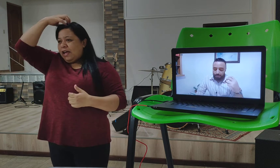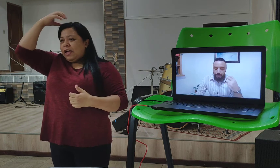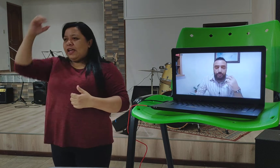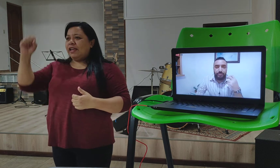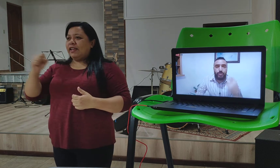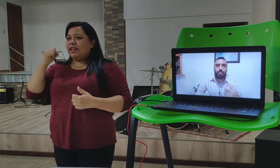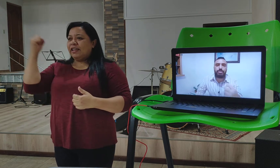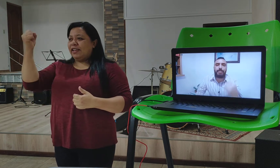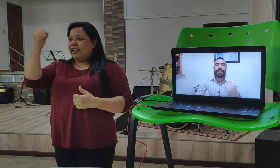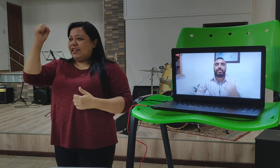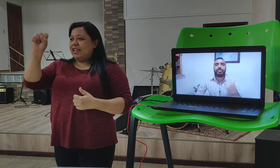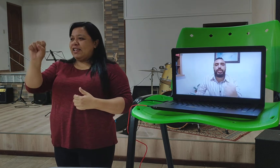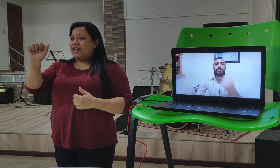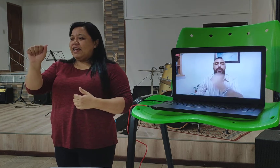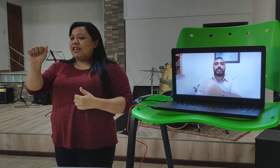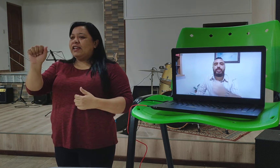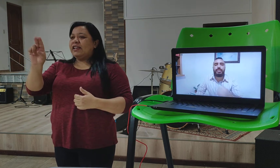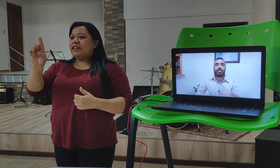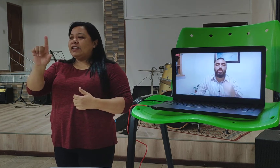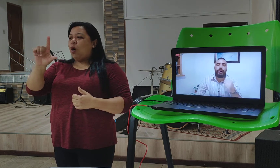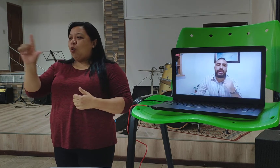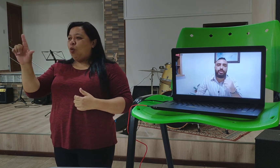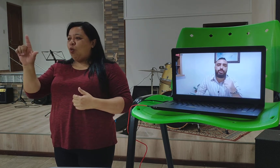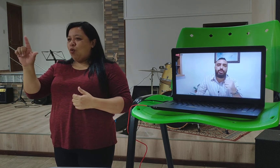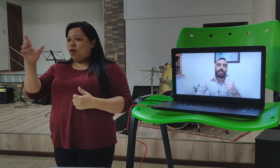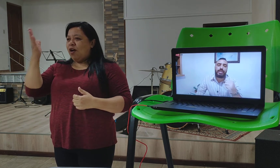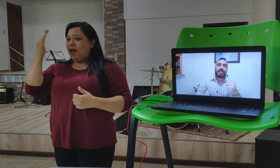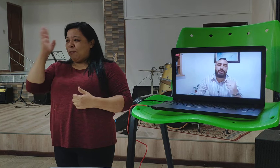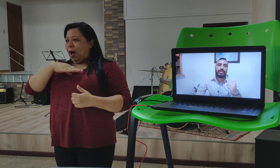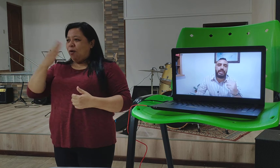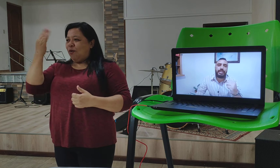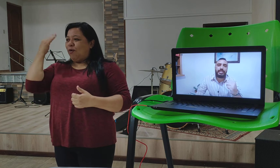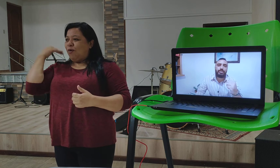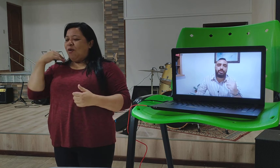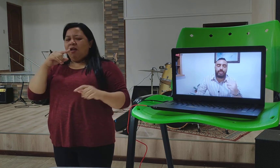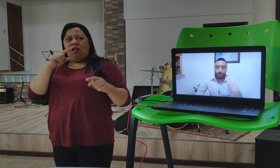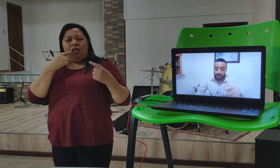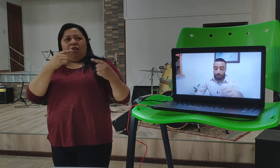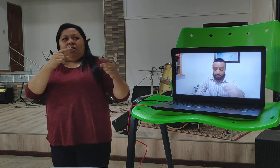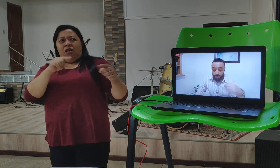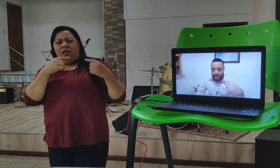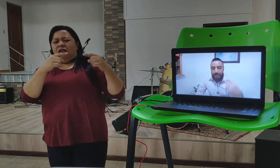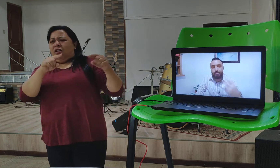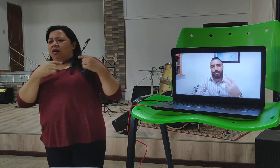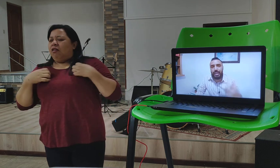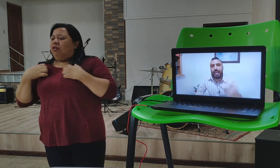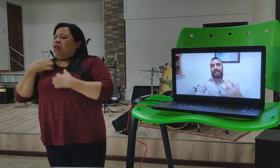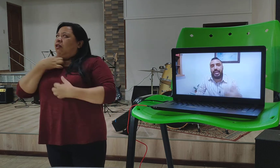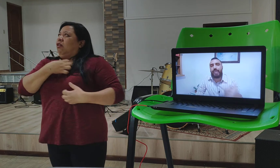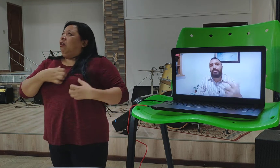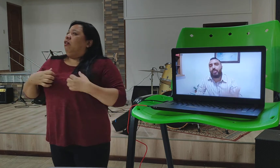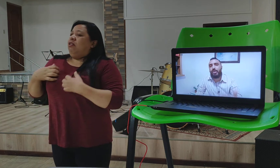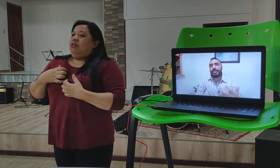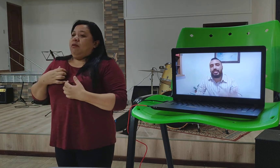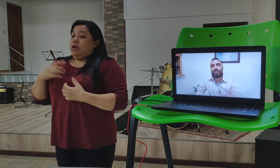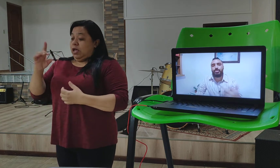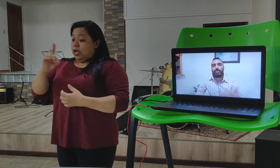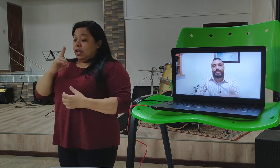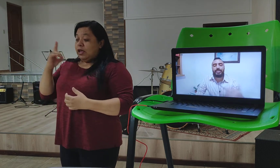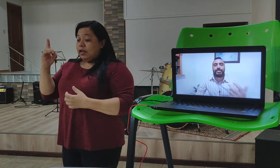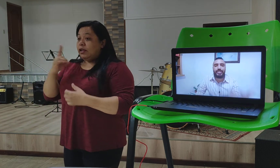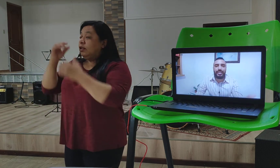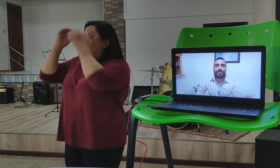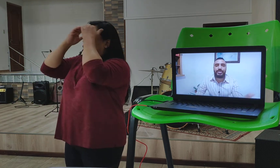estava profundamente triste. Por isso ele se coloca em atitude de oração diante do Senhor. Então não é porque ele era um homem